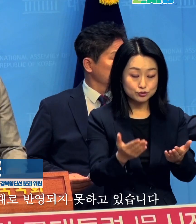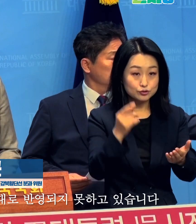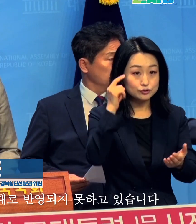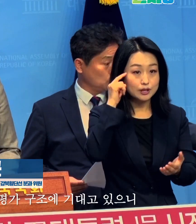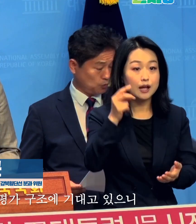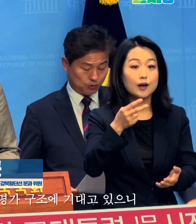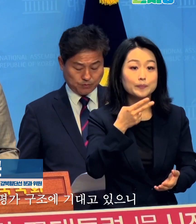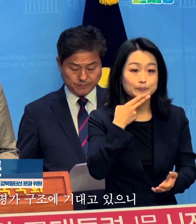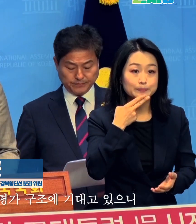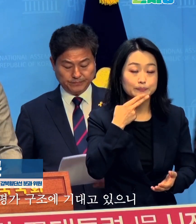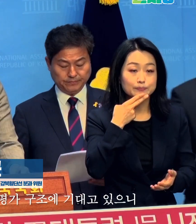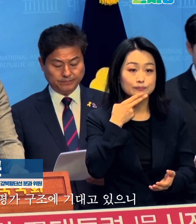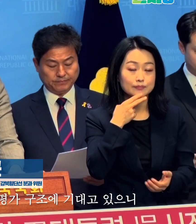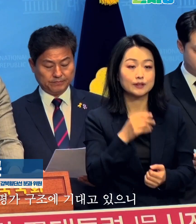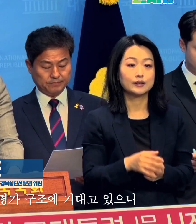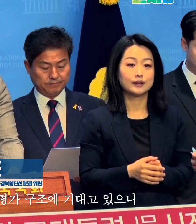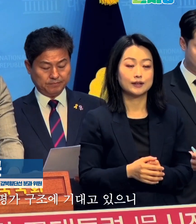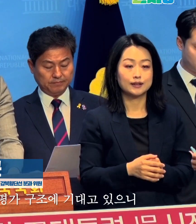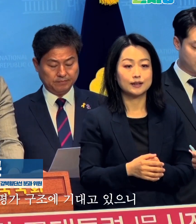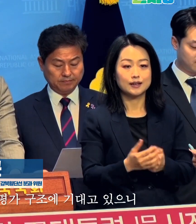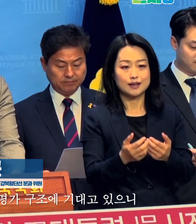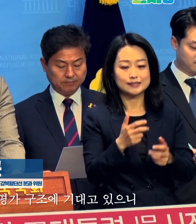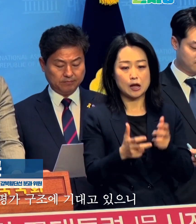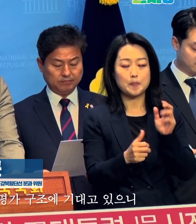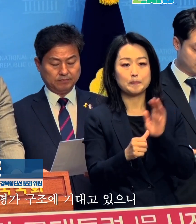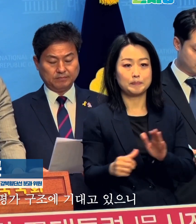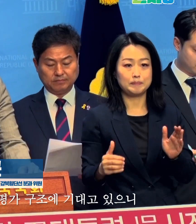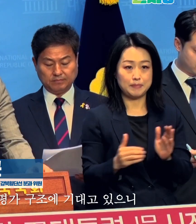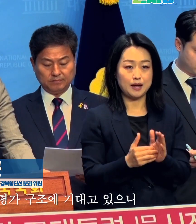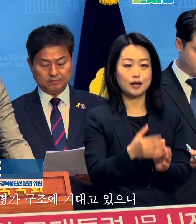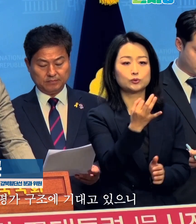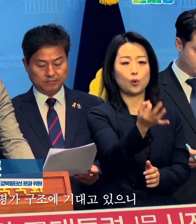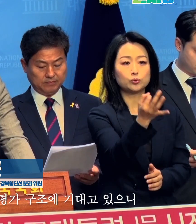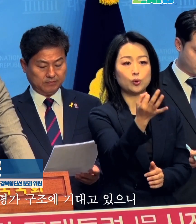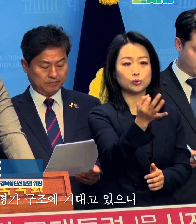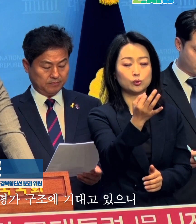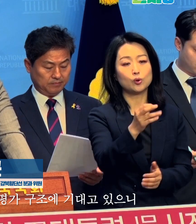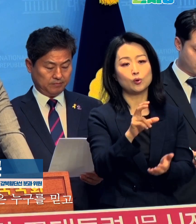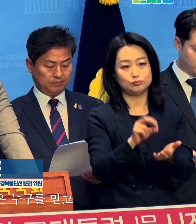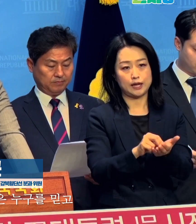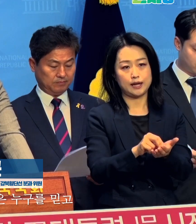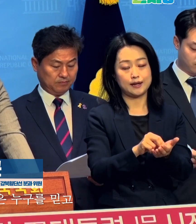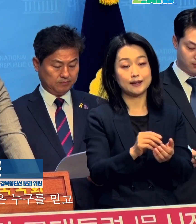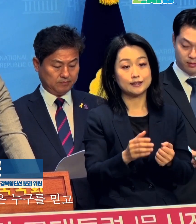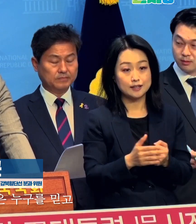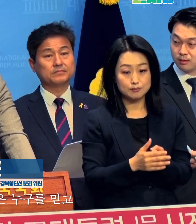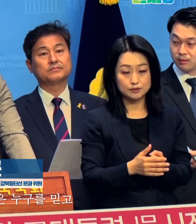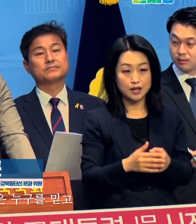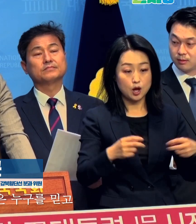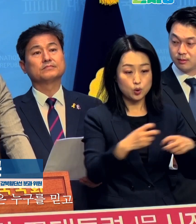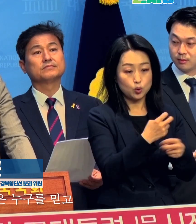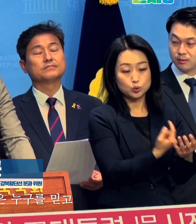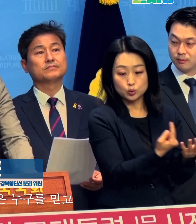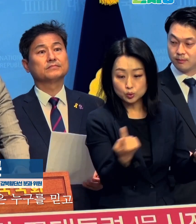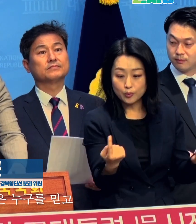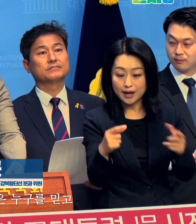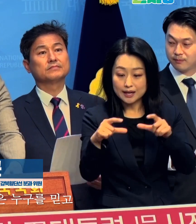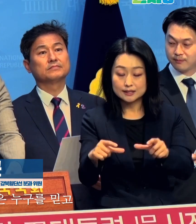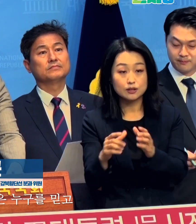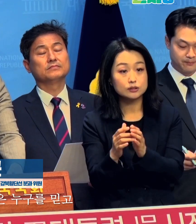있습니다. 비용만 과다 추정되는 시장주의적 평가구조에 기대고 있으니 교통소외지역